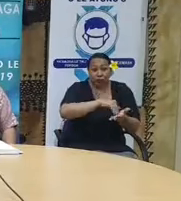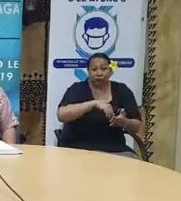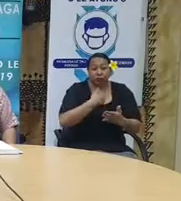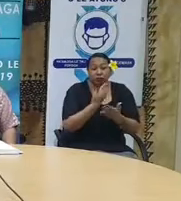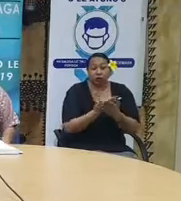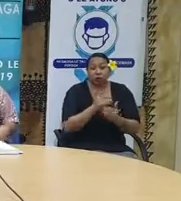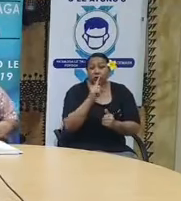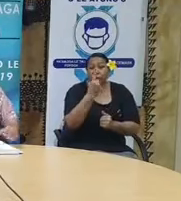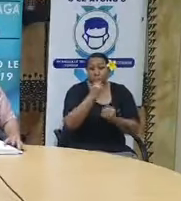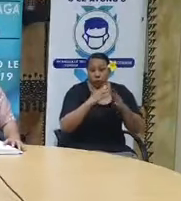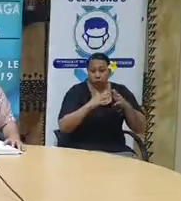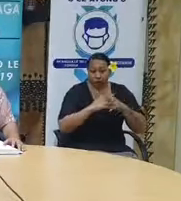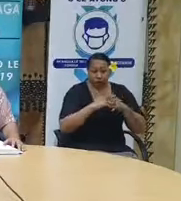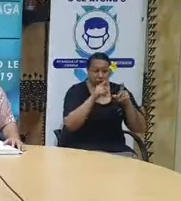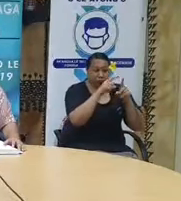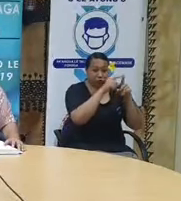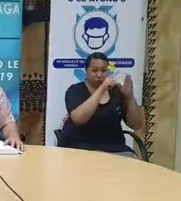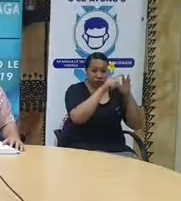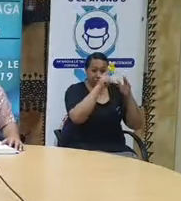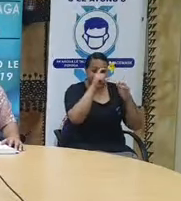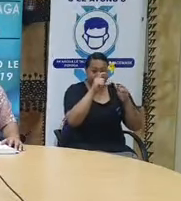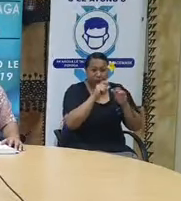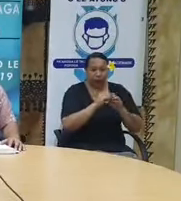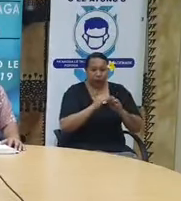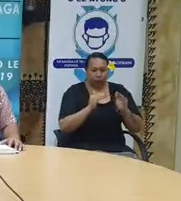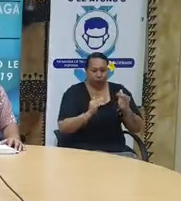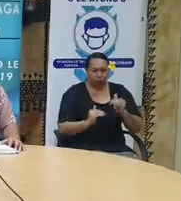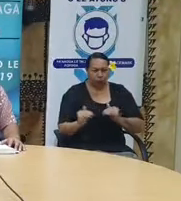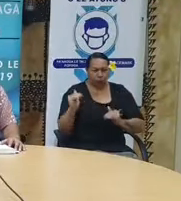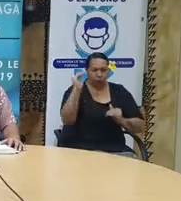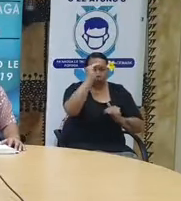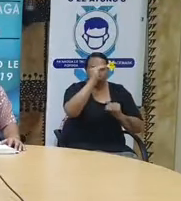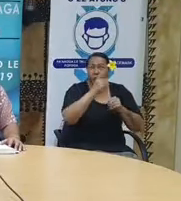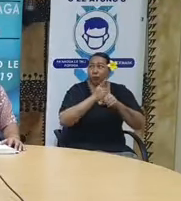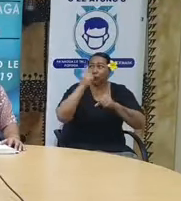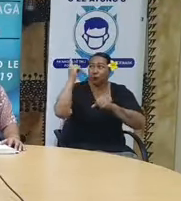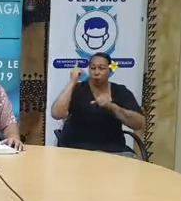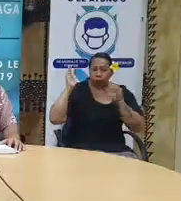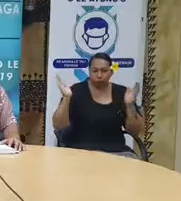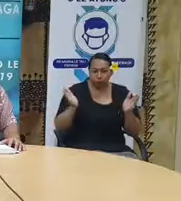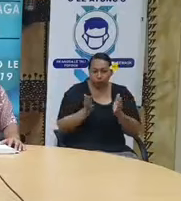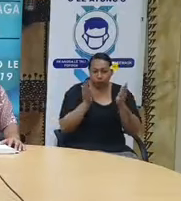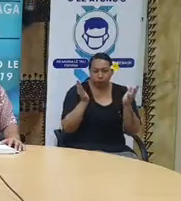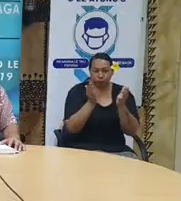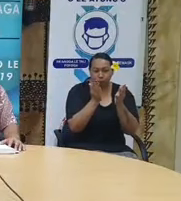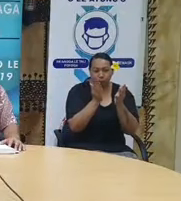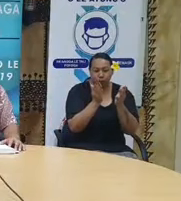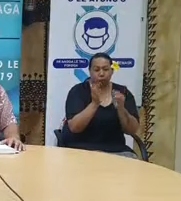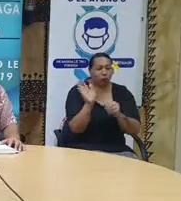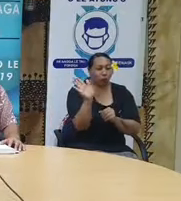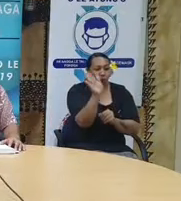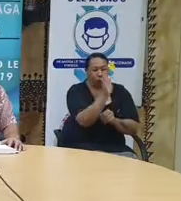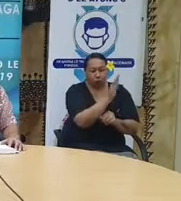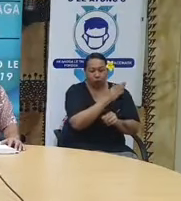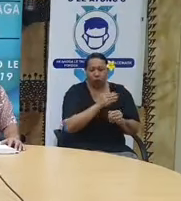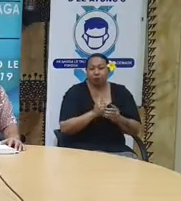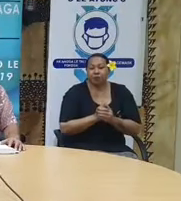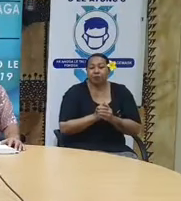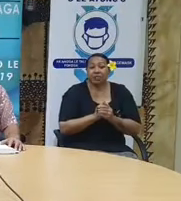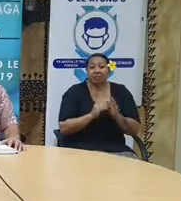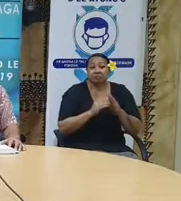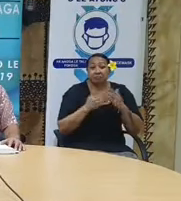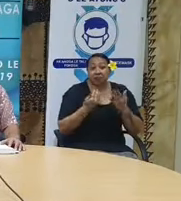sema. Ia o lo o maa urunga pele anga le leo le tua le langa tau singa ia i tantou. Ia o le fokua maua le nei